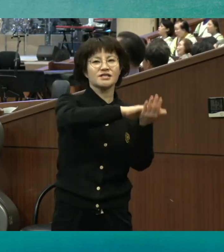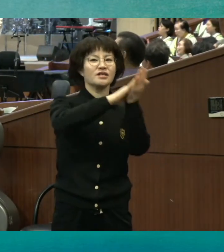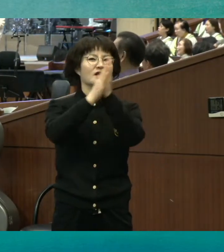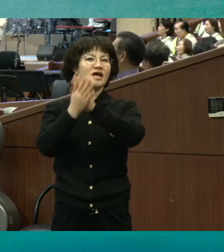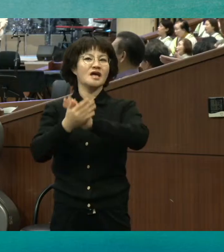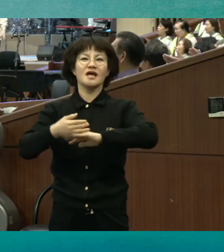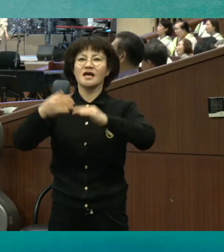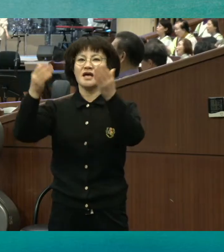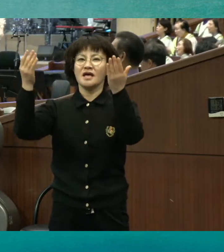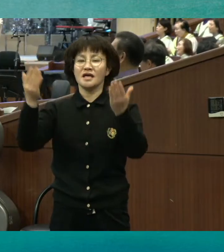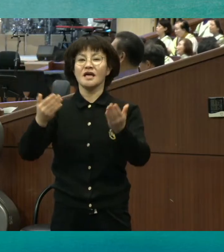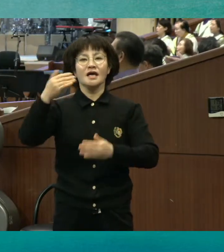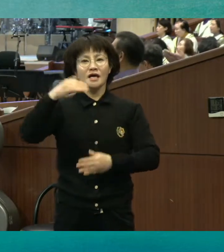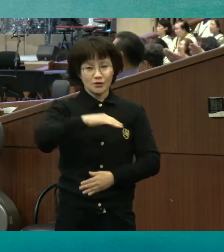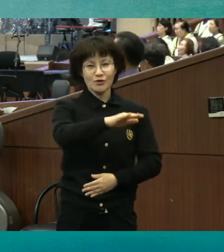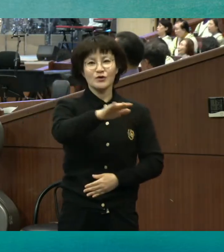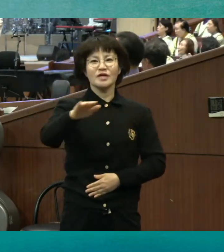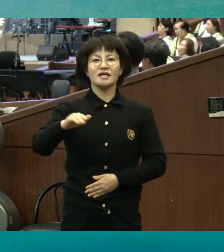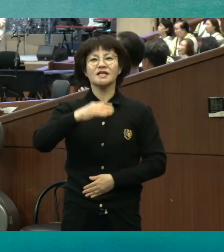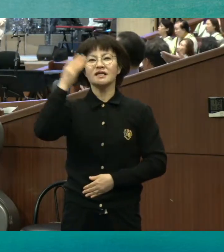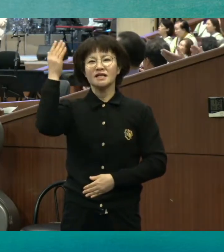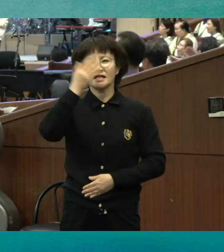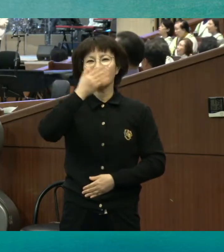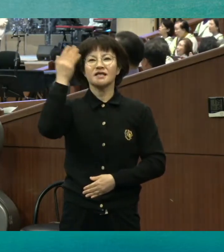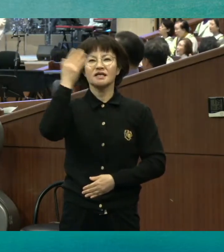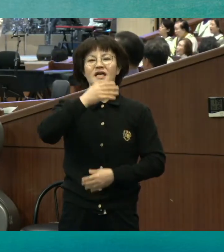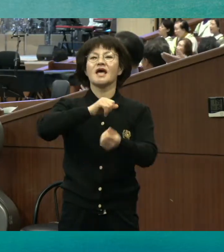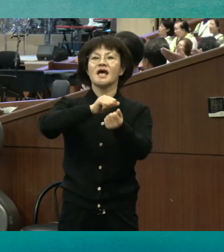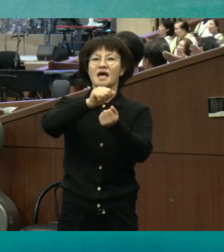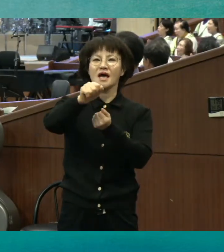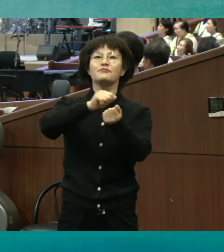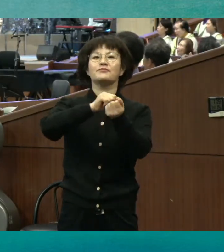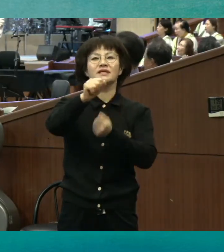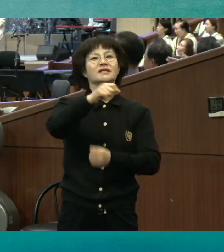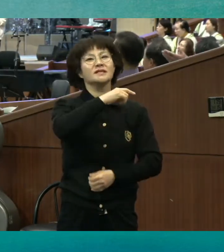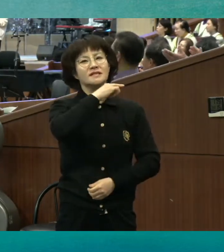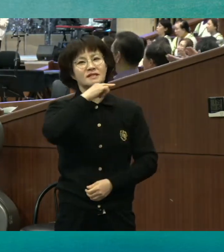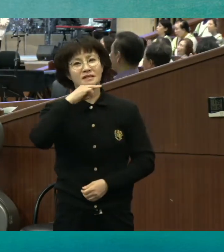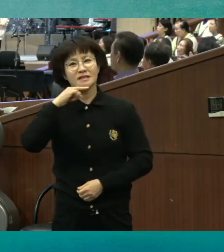하셨네. 우리를 깨끗게 함기는